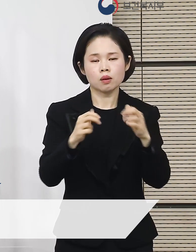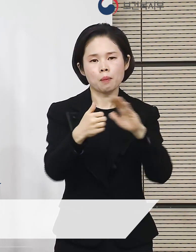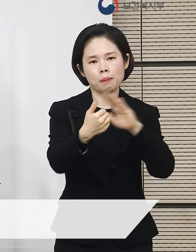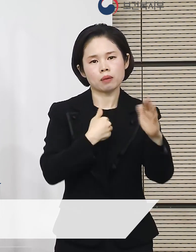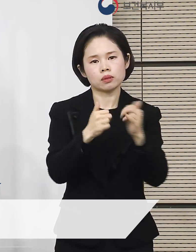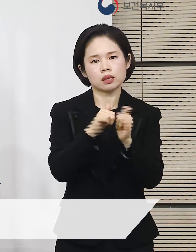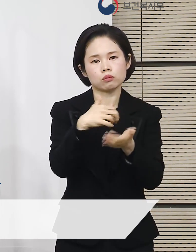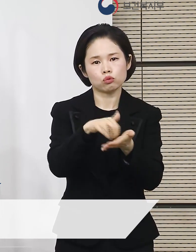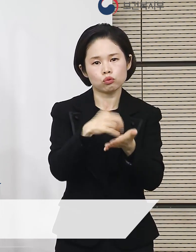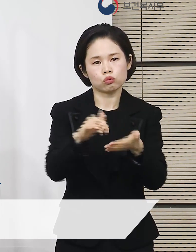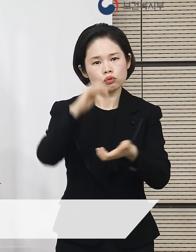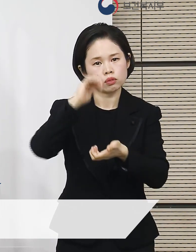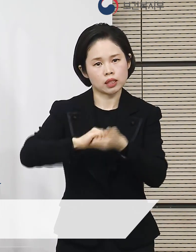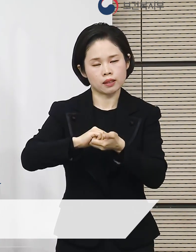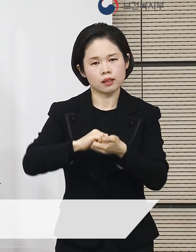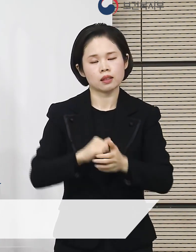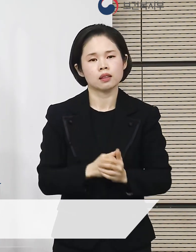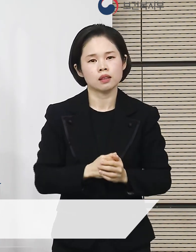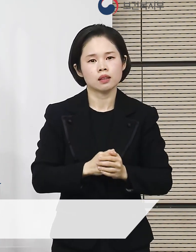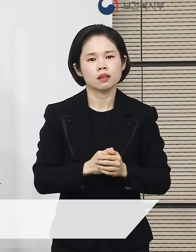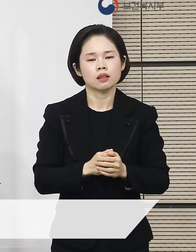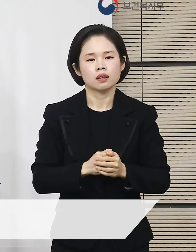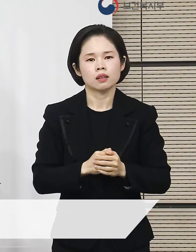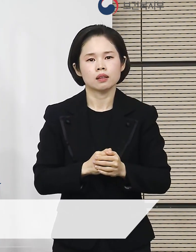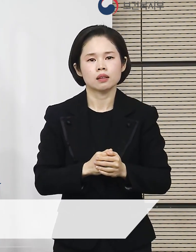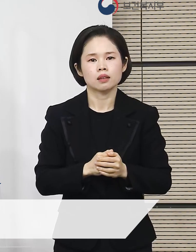통한 이용 인원 제한을 강화합니다.